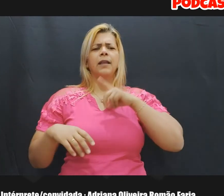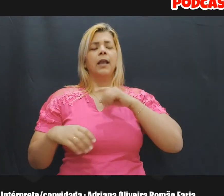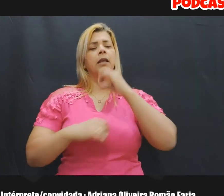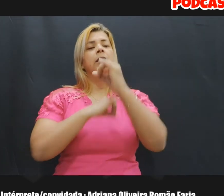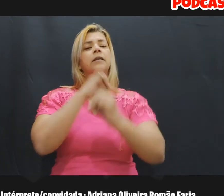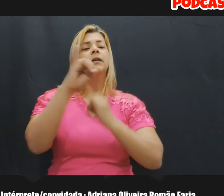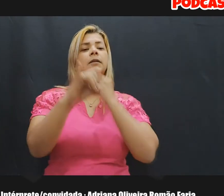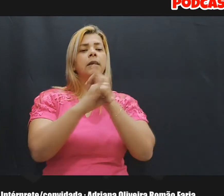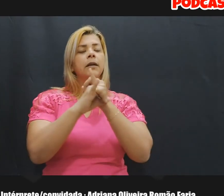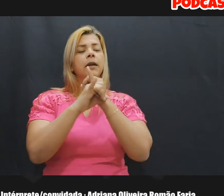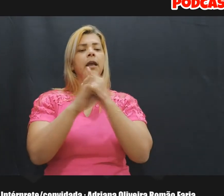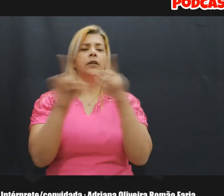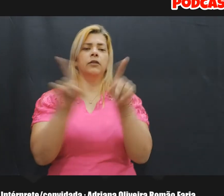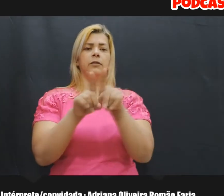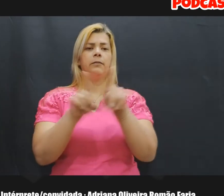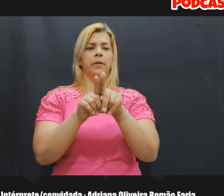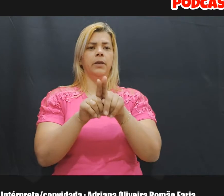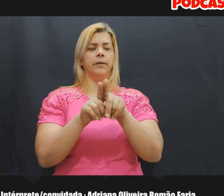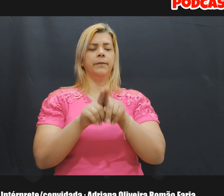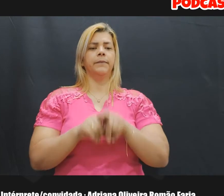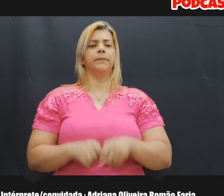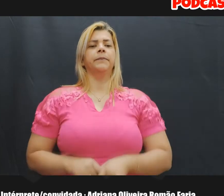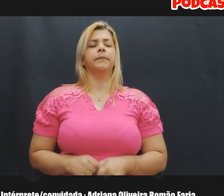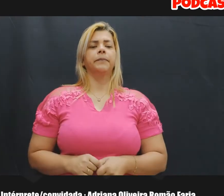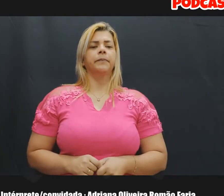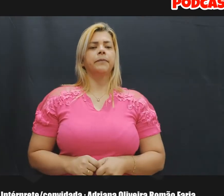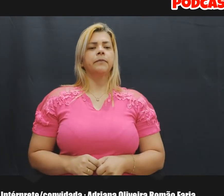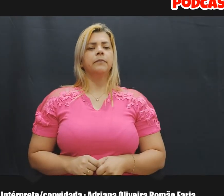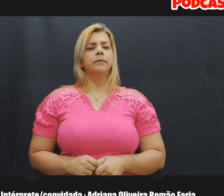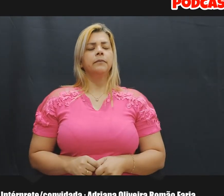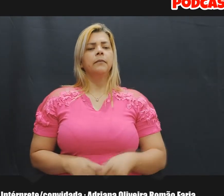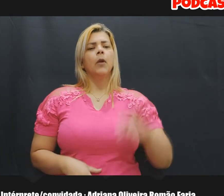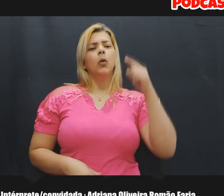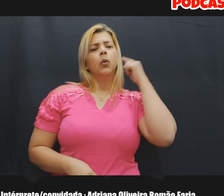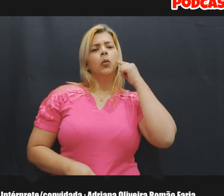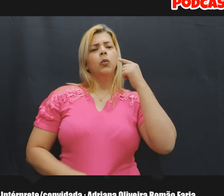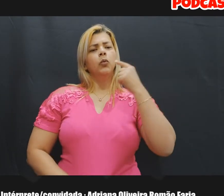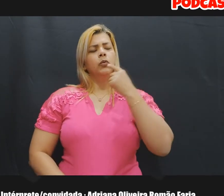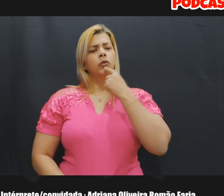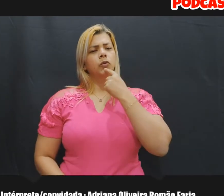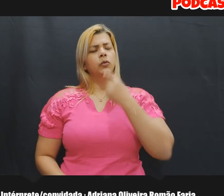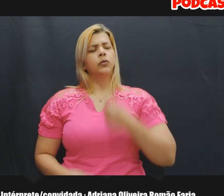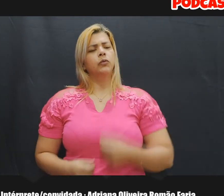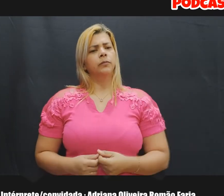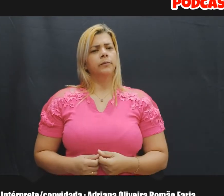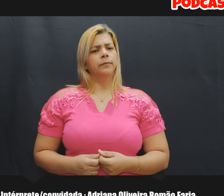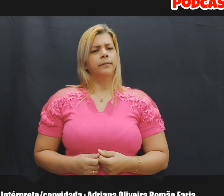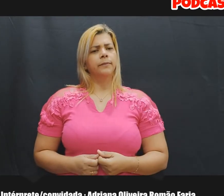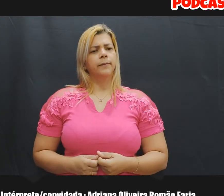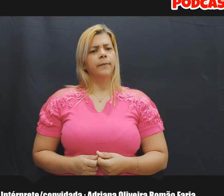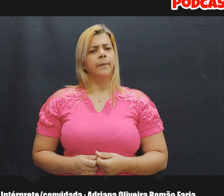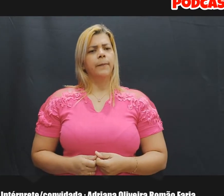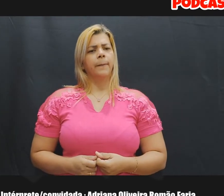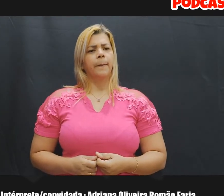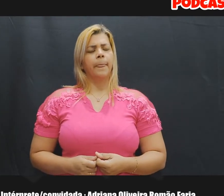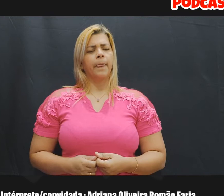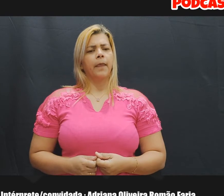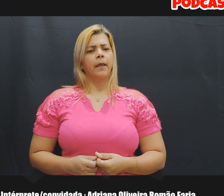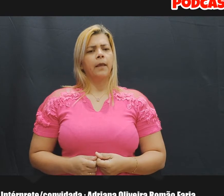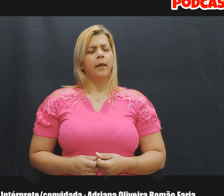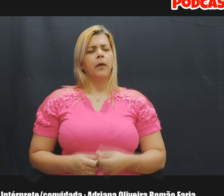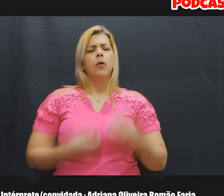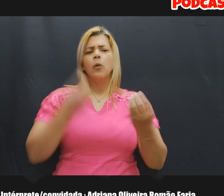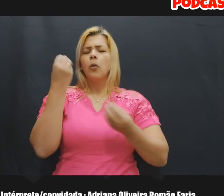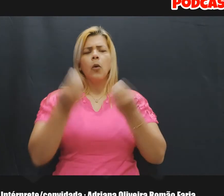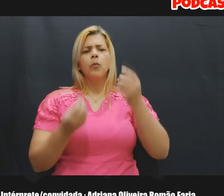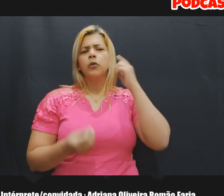internet. A gente sabe que pro surdo aí a questão dele